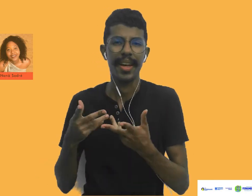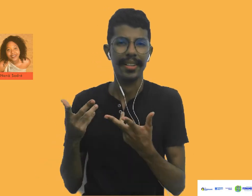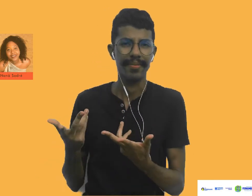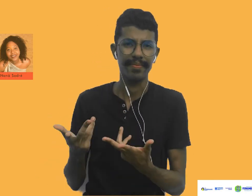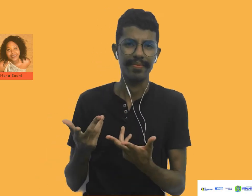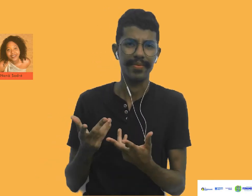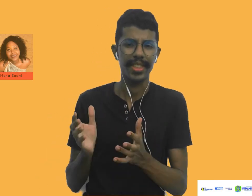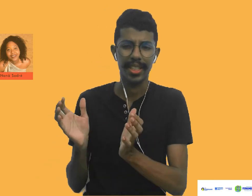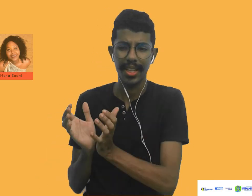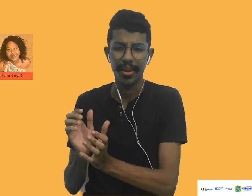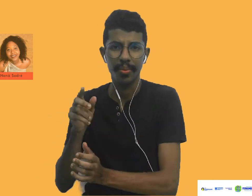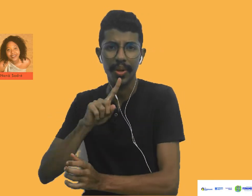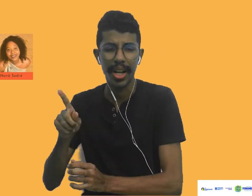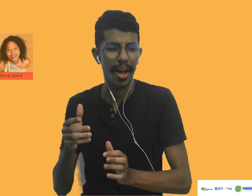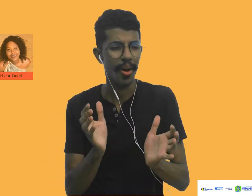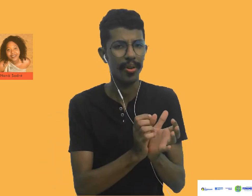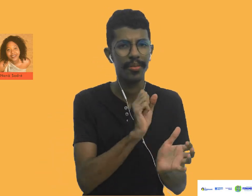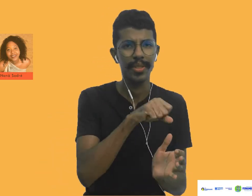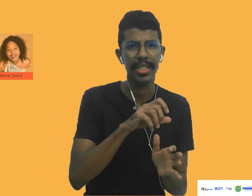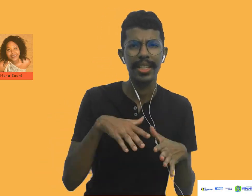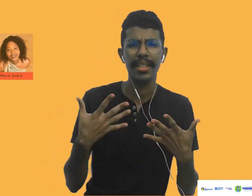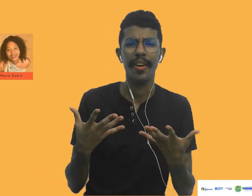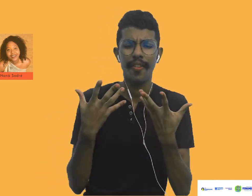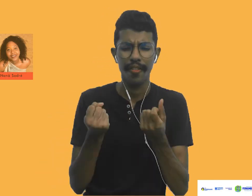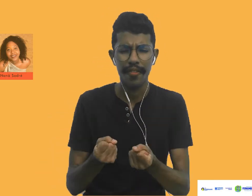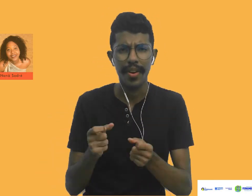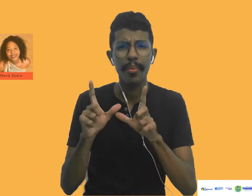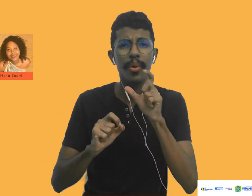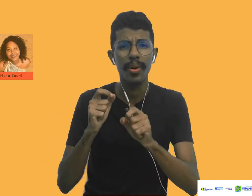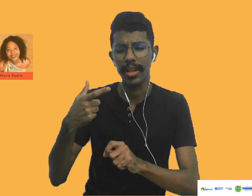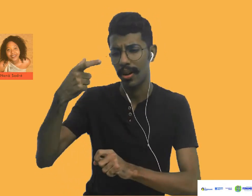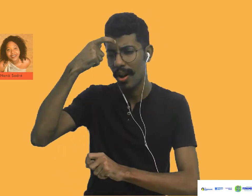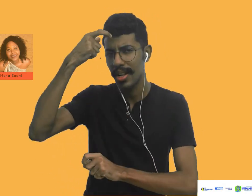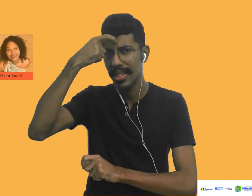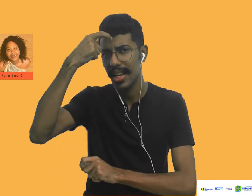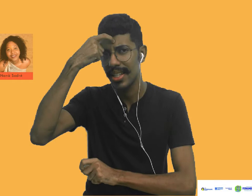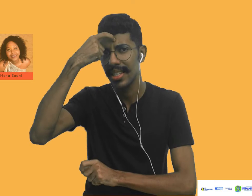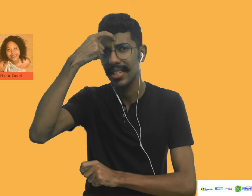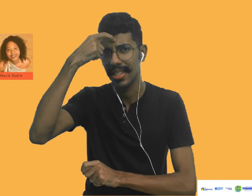você hein? vê, Meu então, Deus. gente, não. Vamos conscientizar,